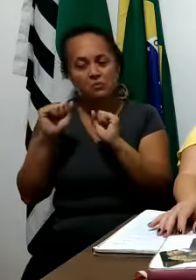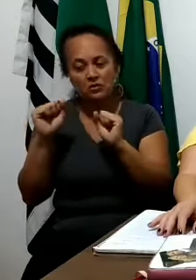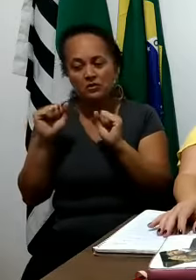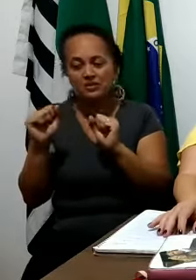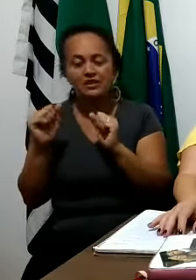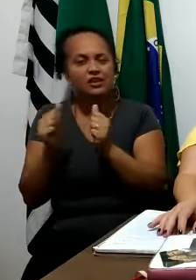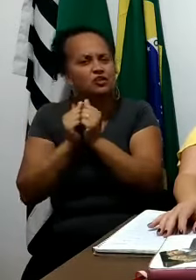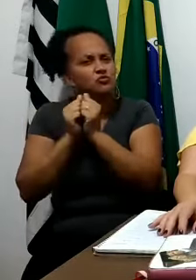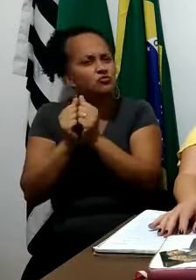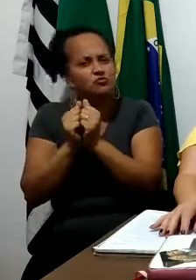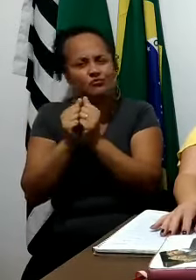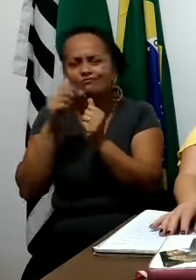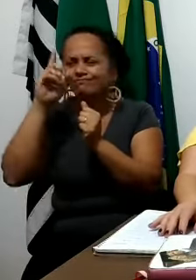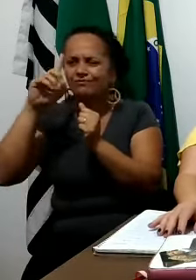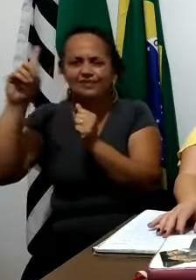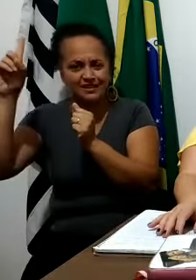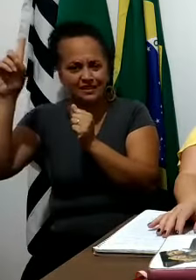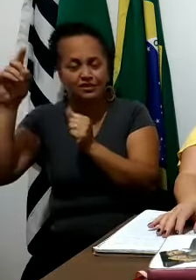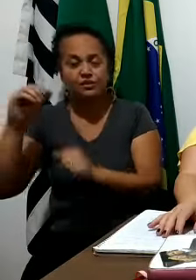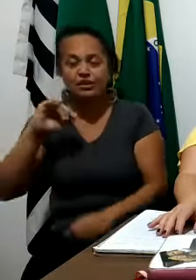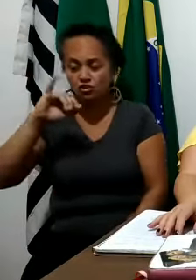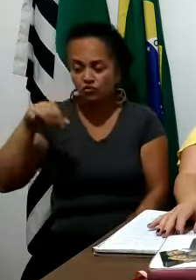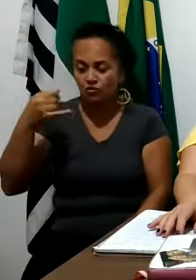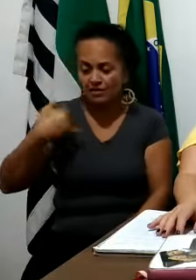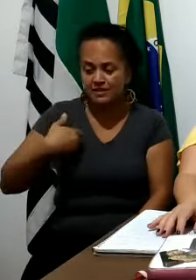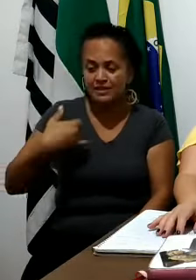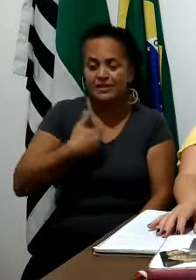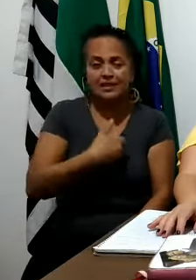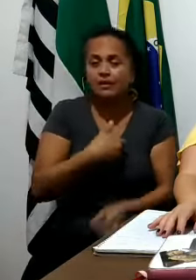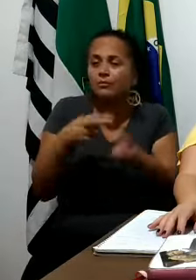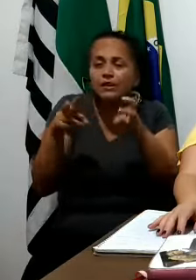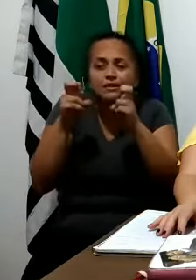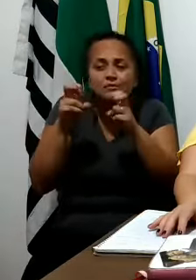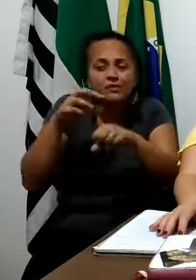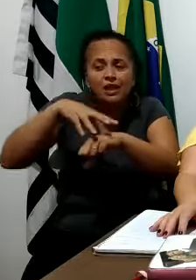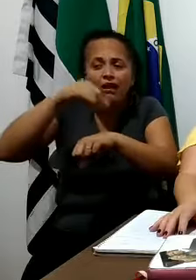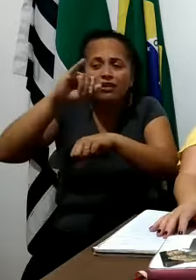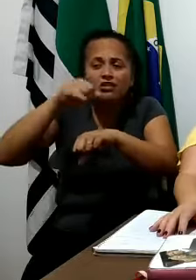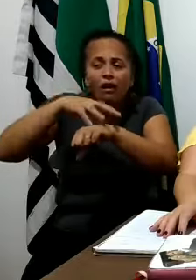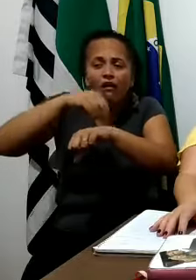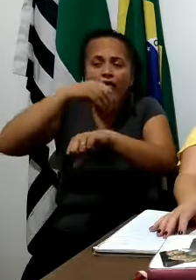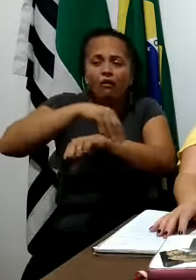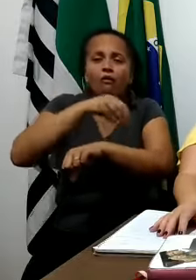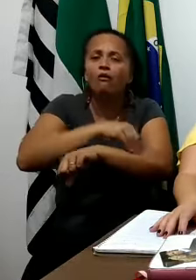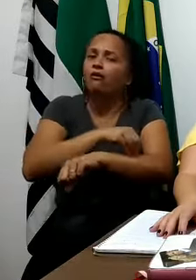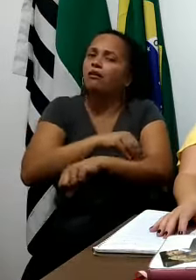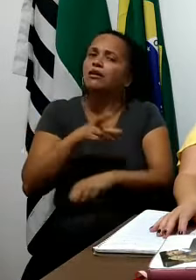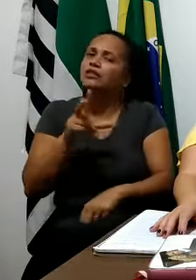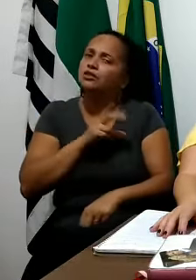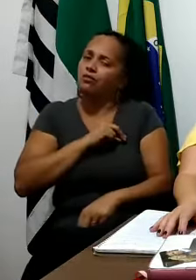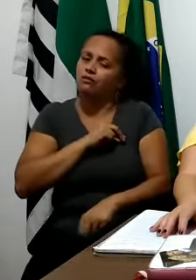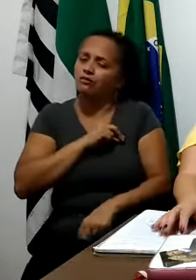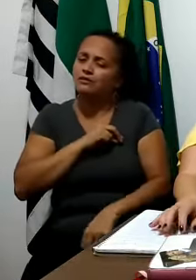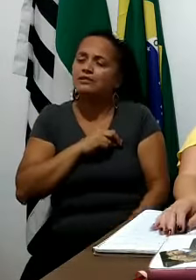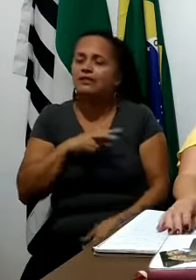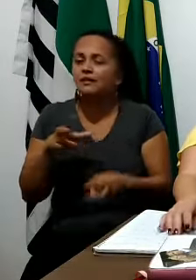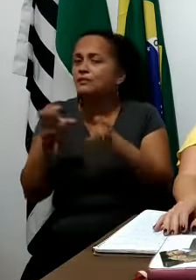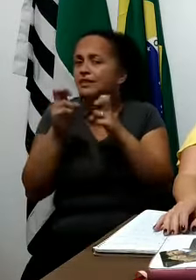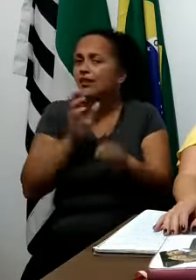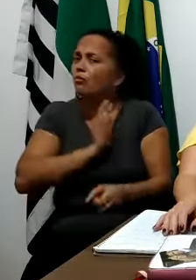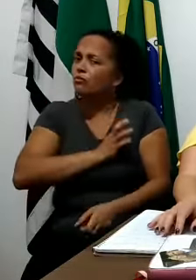toda essa transferência, né? Que tesouro que ele tinha no coração, né? Hoje a gente vê